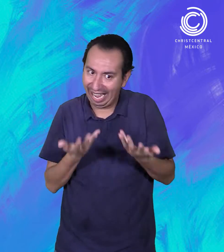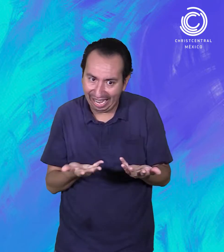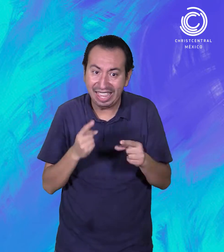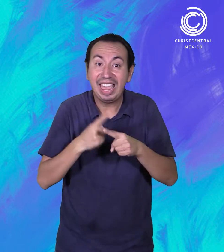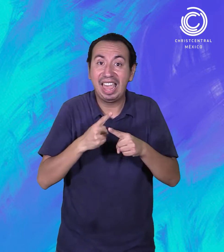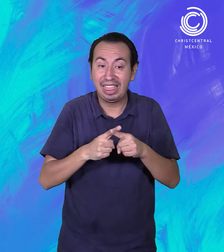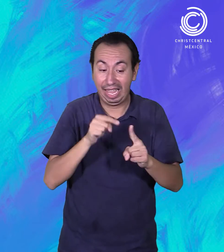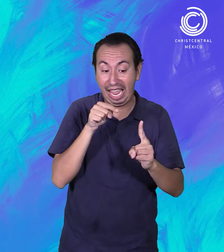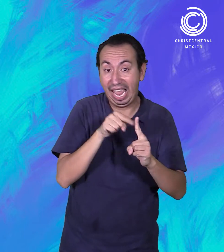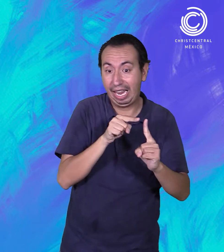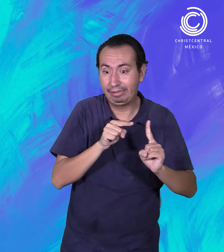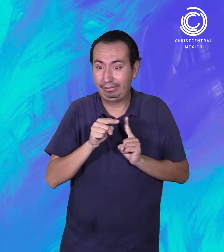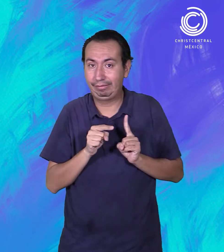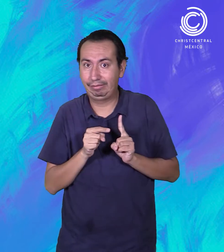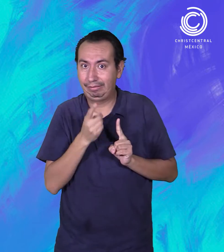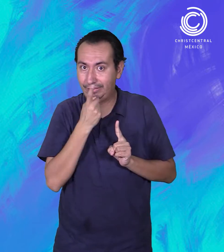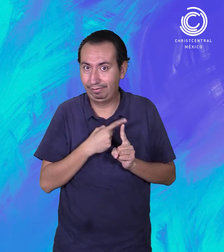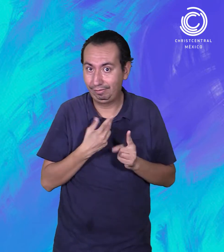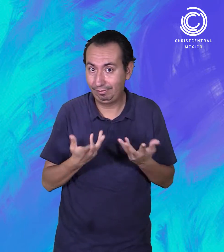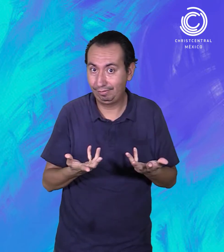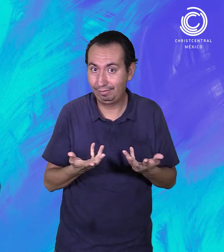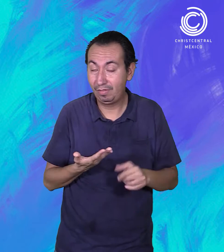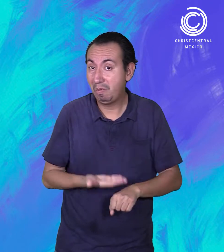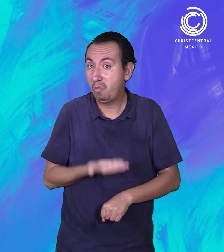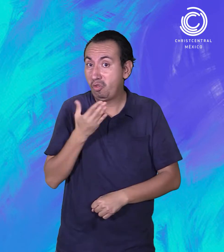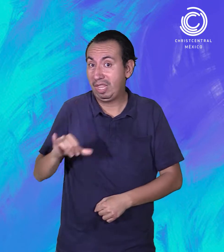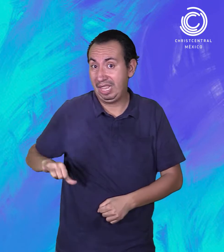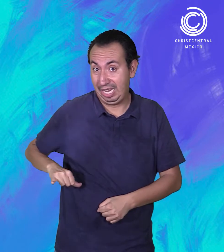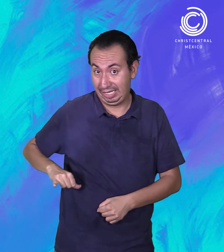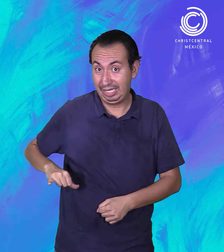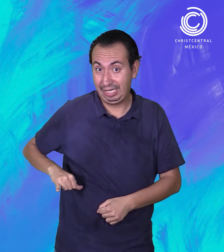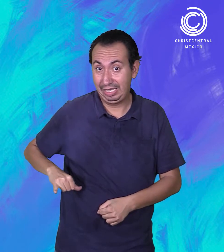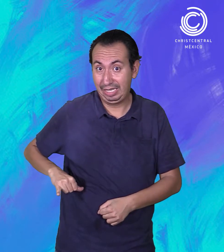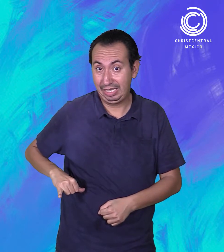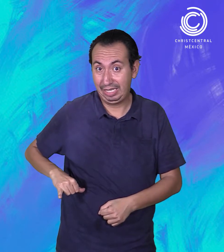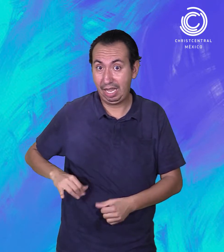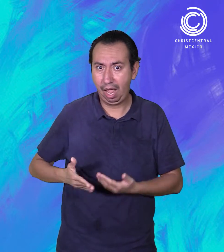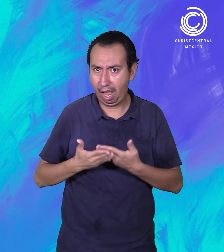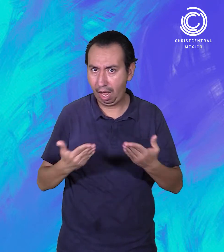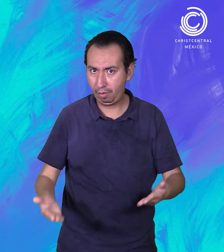es muy interesante notar esto. Ninguno de nosotros es